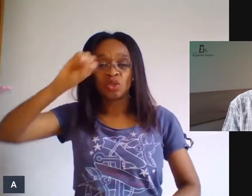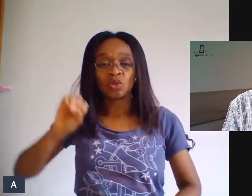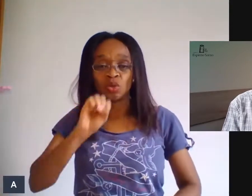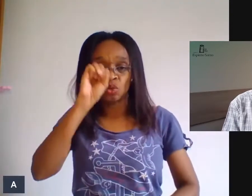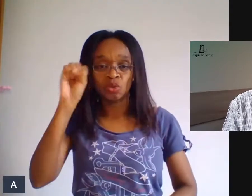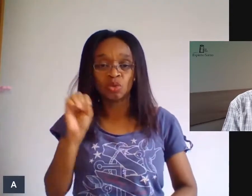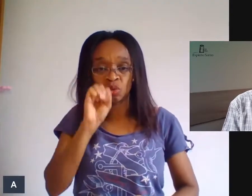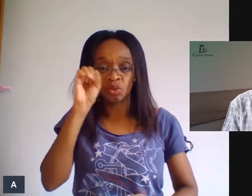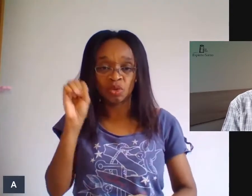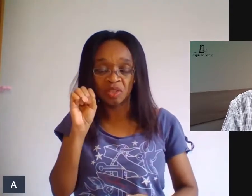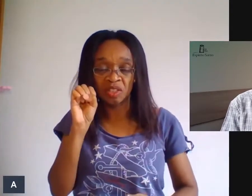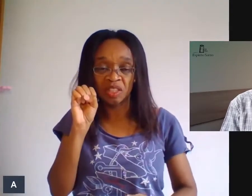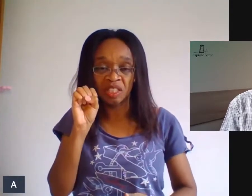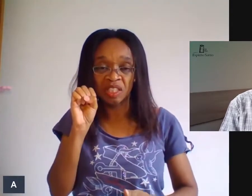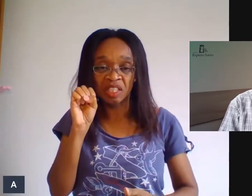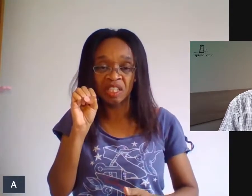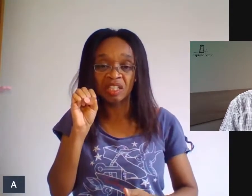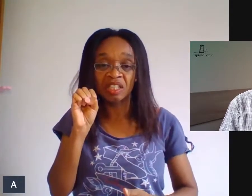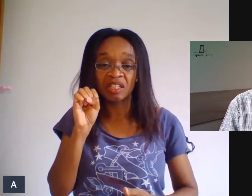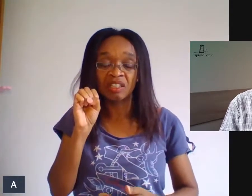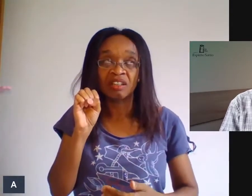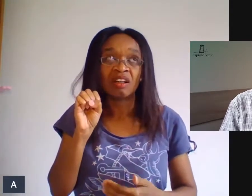então automaticamente vinha